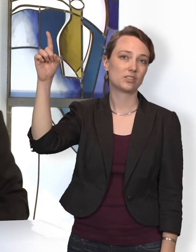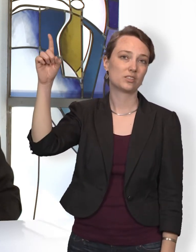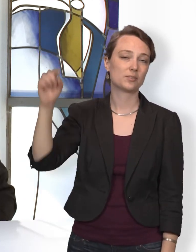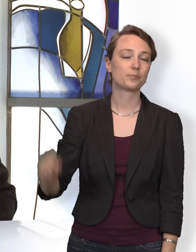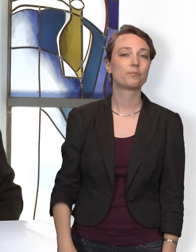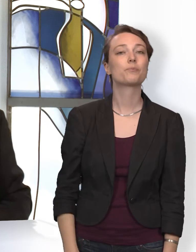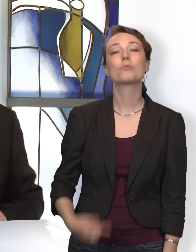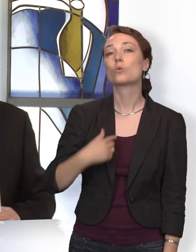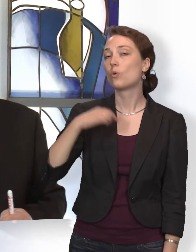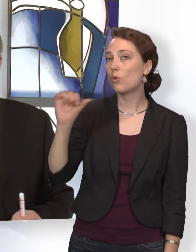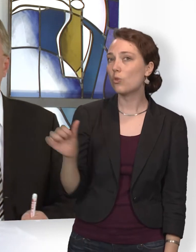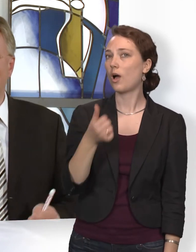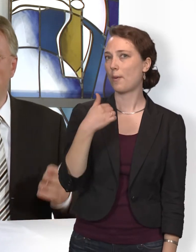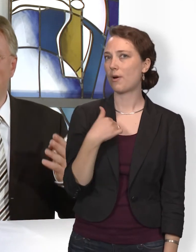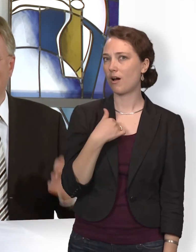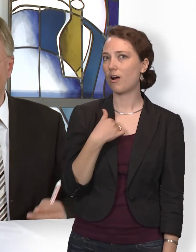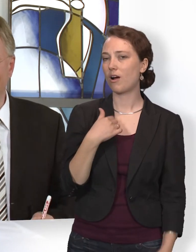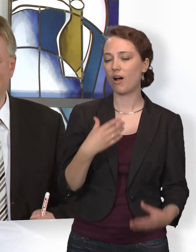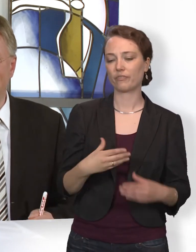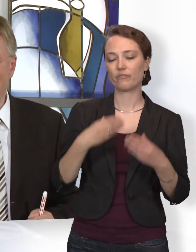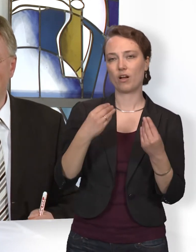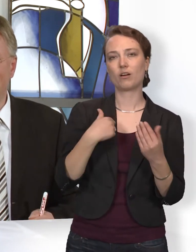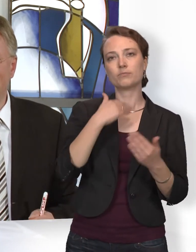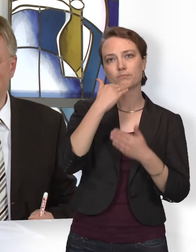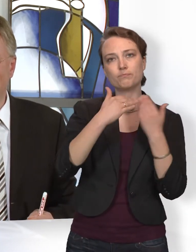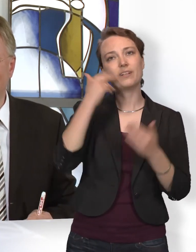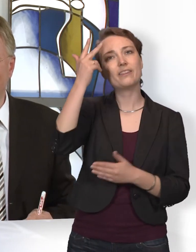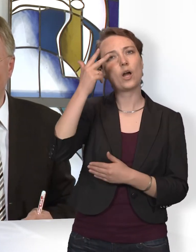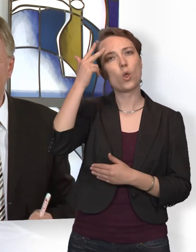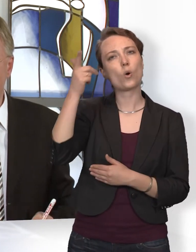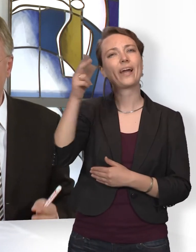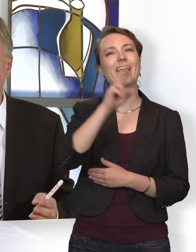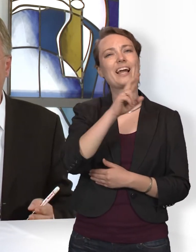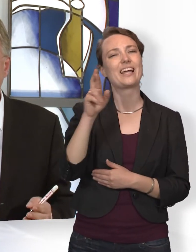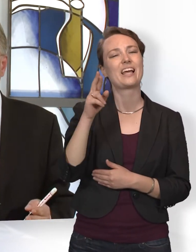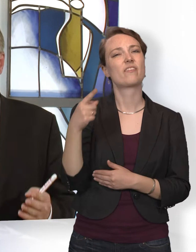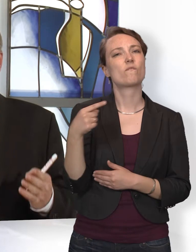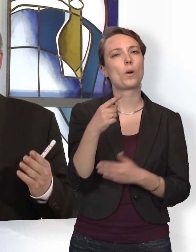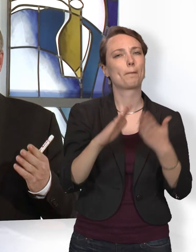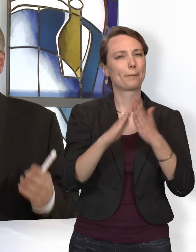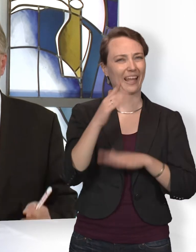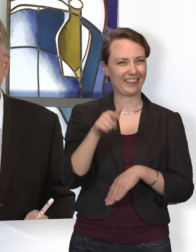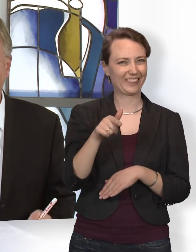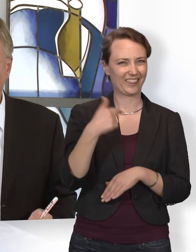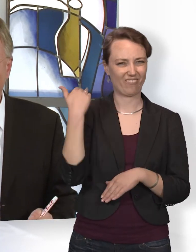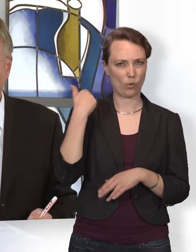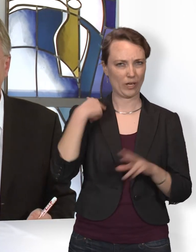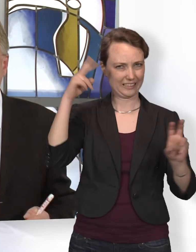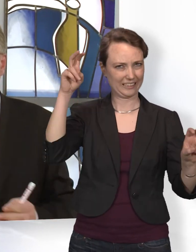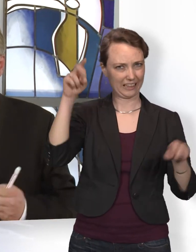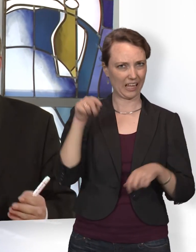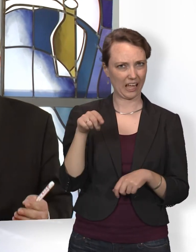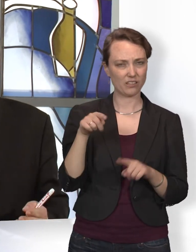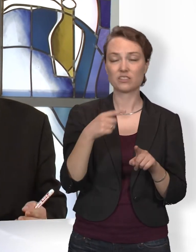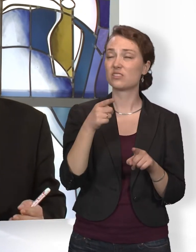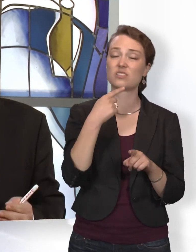Ich möchte noch einmal den eingangs erwähnten Theologen Richard Wurmbrand zitieren, der gesagt